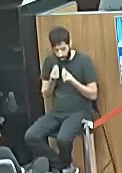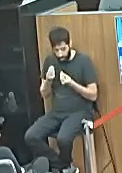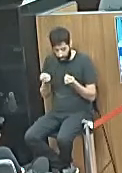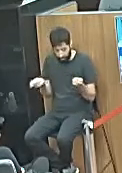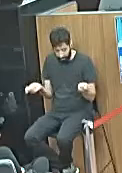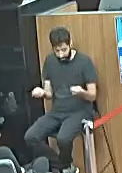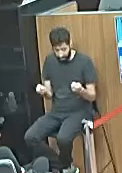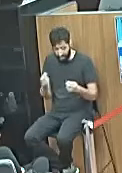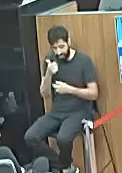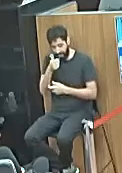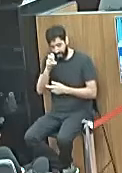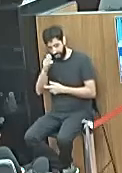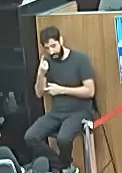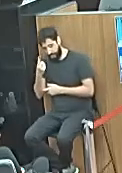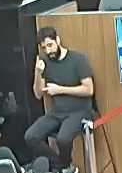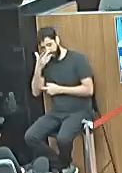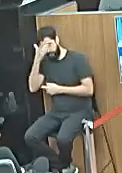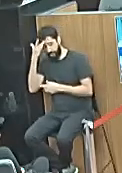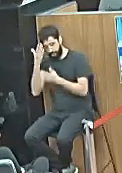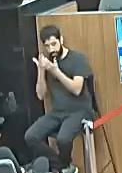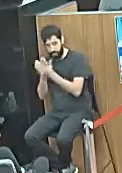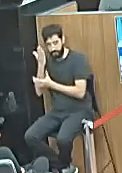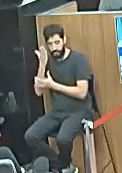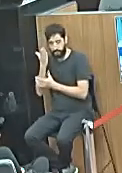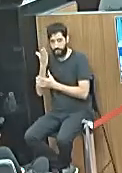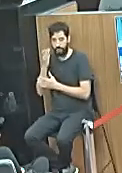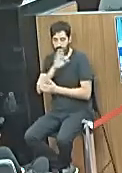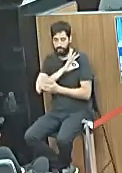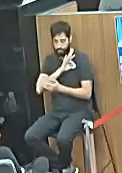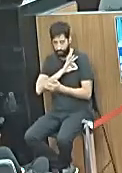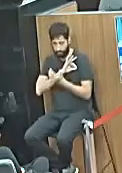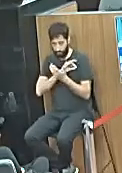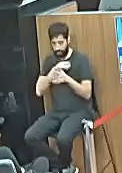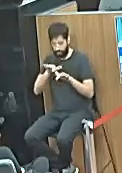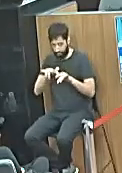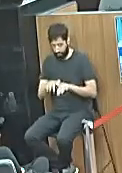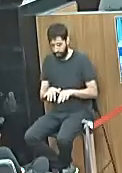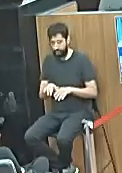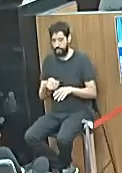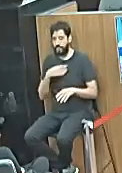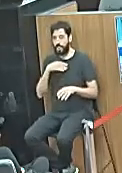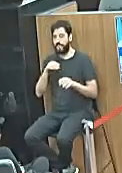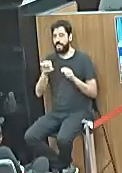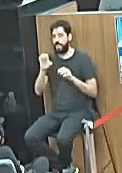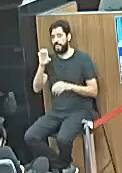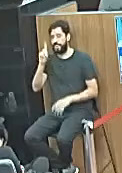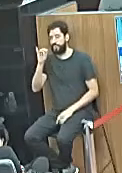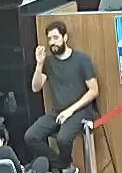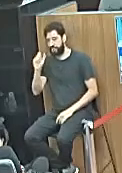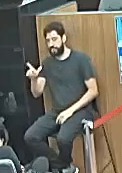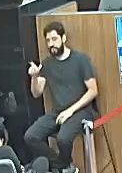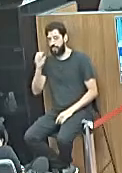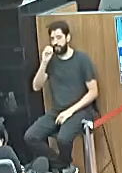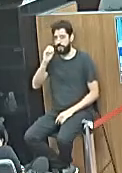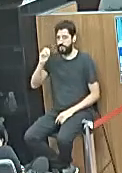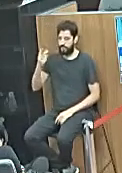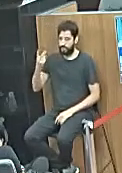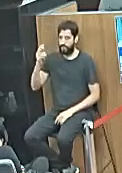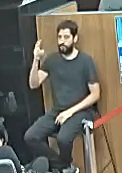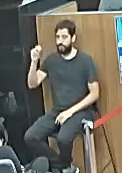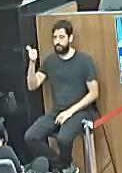151 candidatos aprovados no concurso para escrivão de polícia por meio do edital 002 de 2018